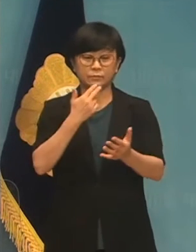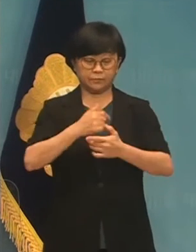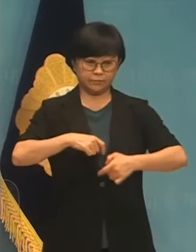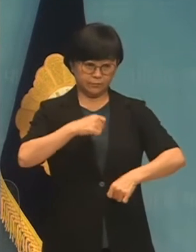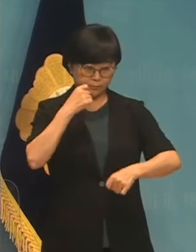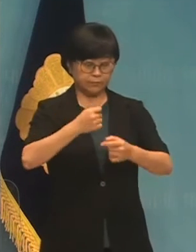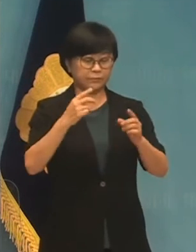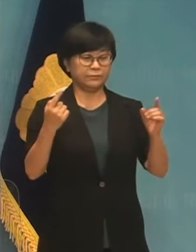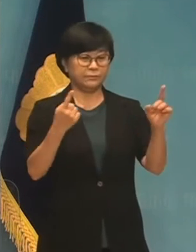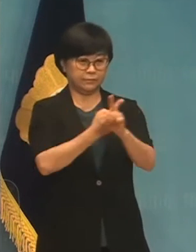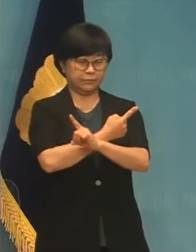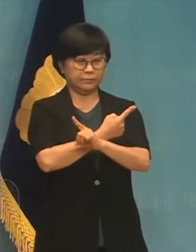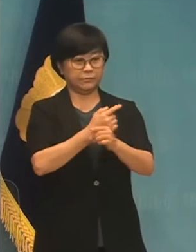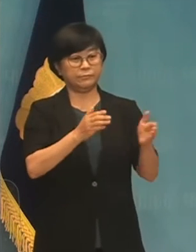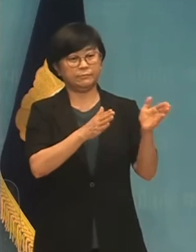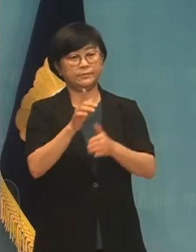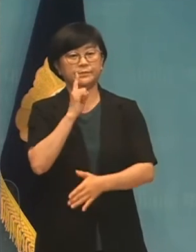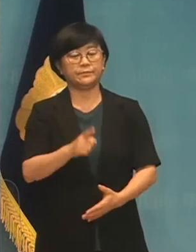전환을 준비할 것입니다.